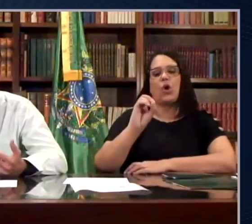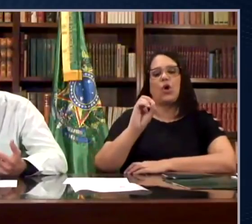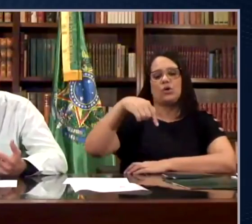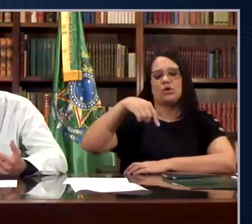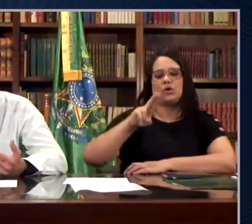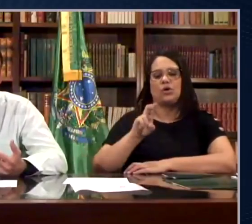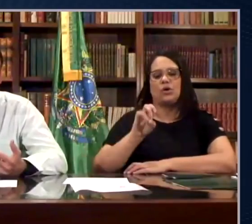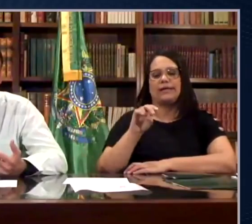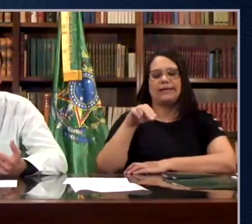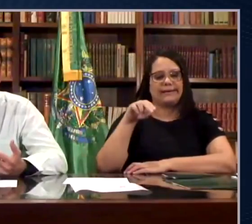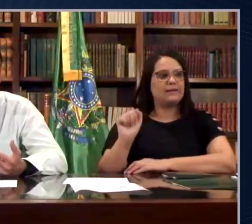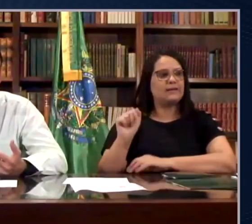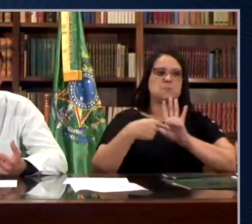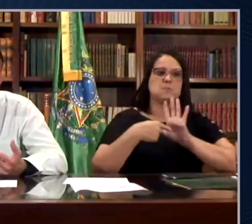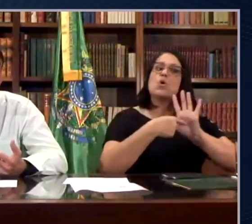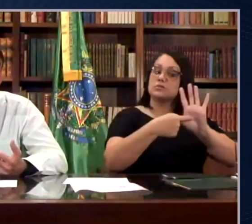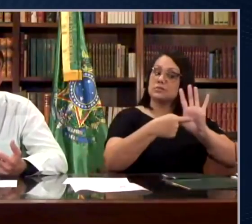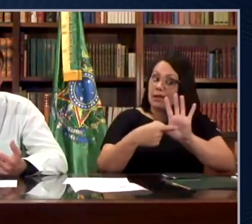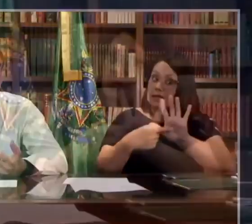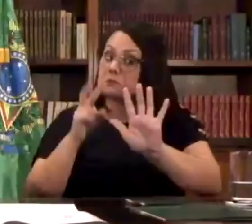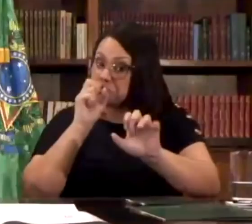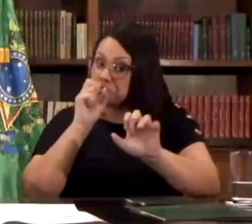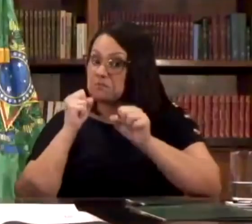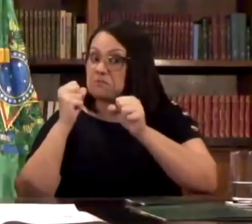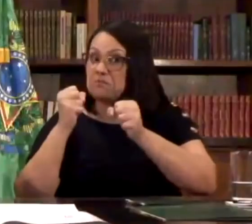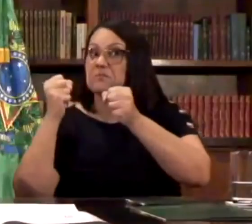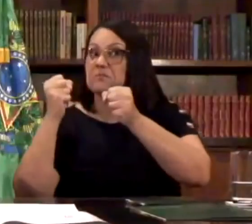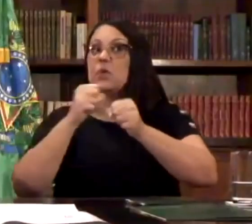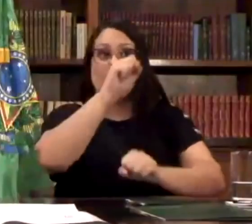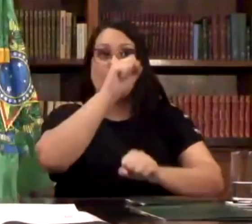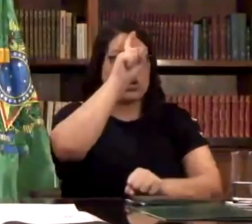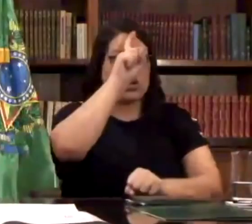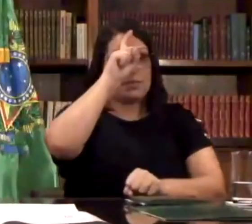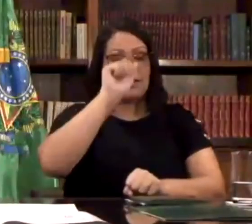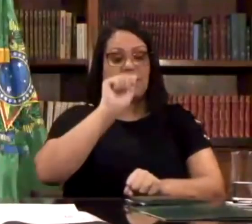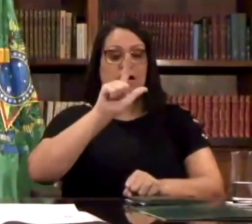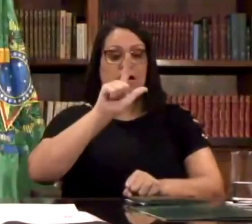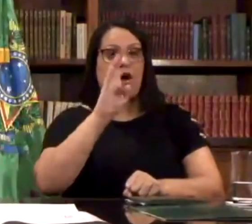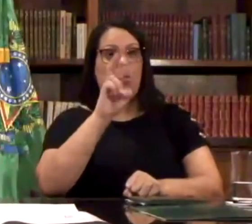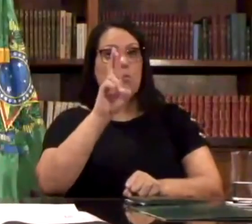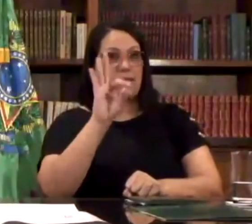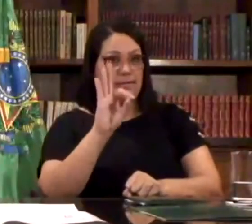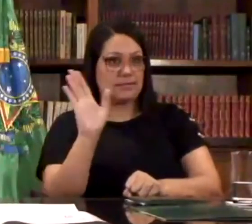está se apresentando como uma realidade. Tá? O Alberto Einstein vai